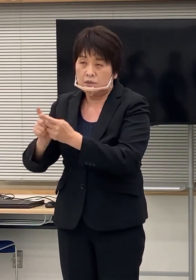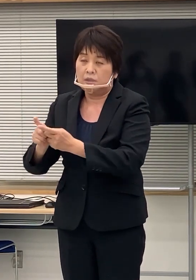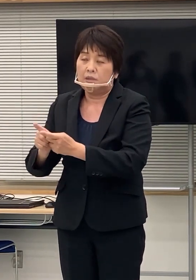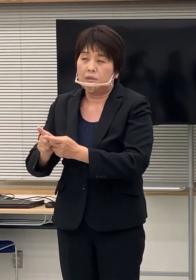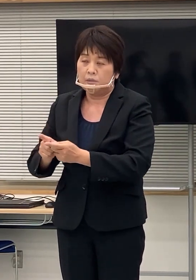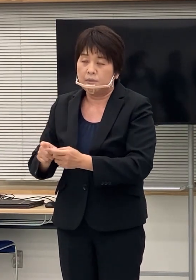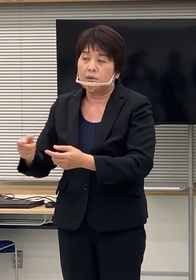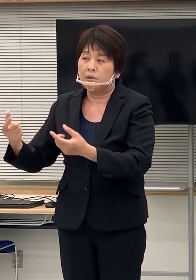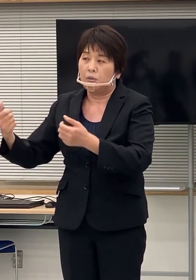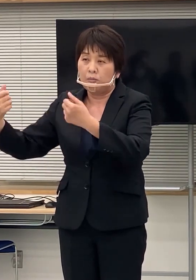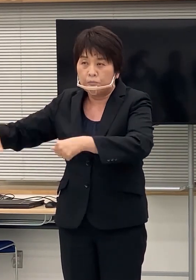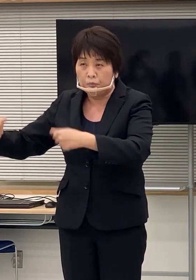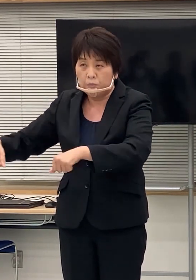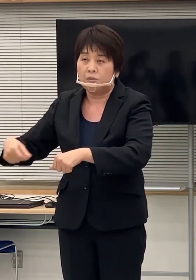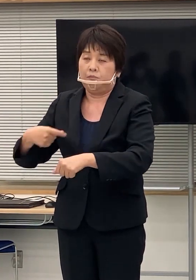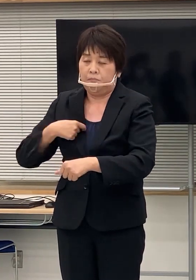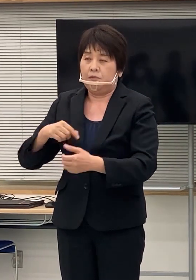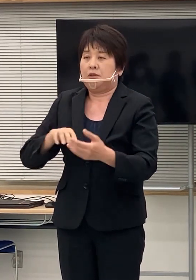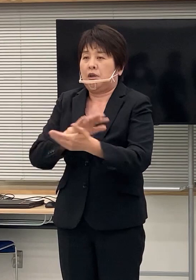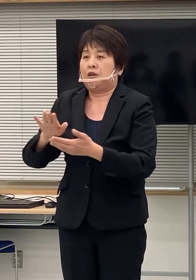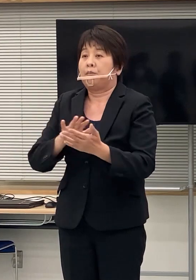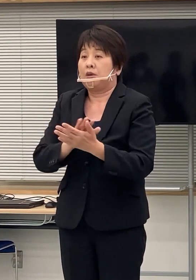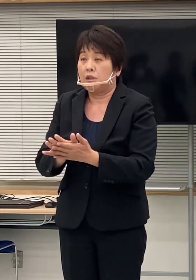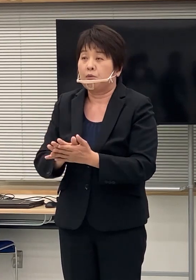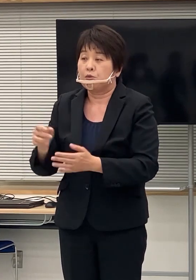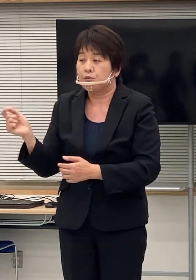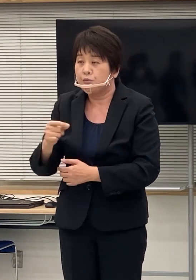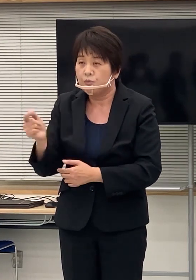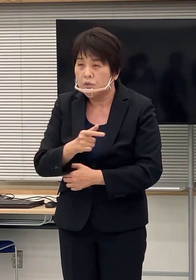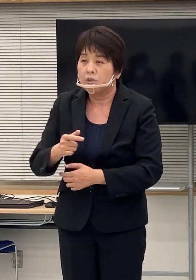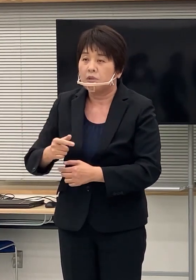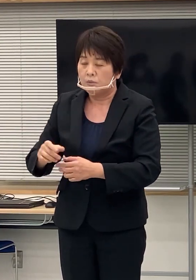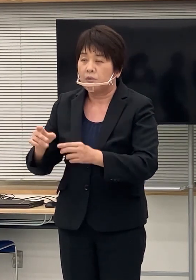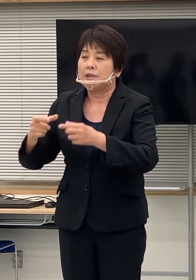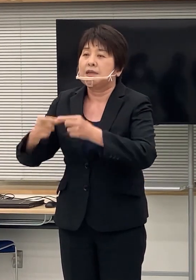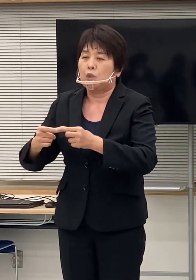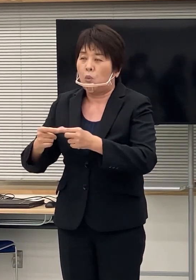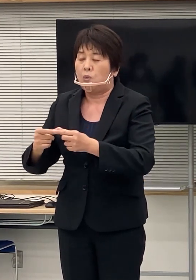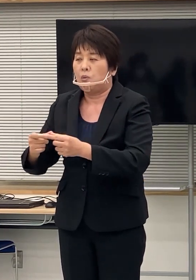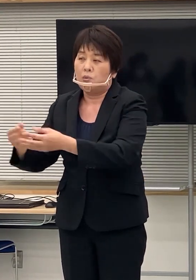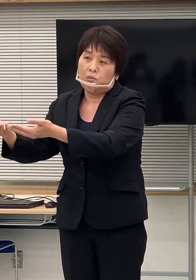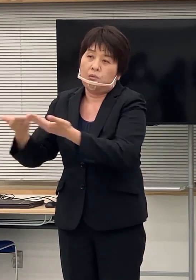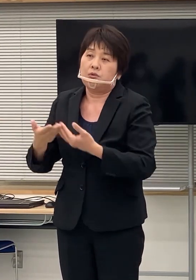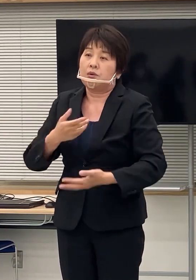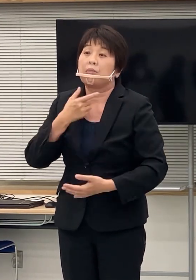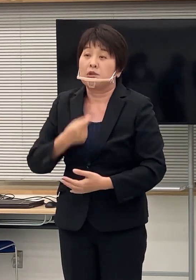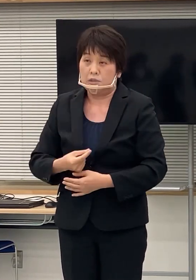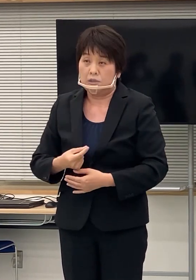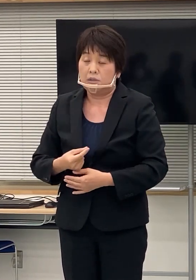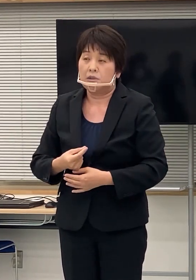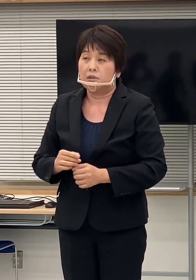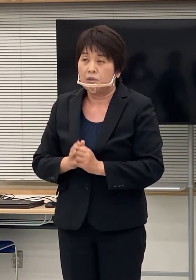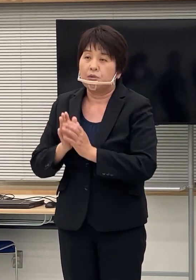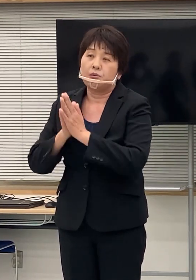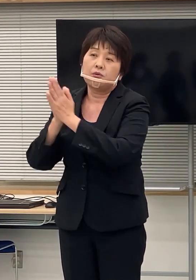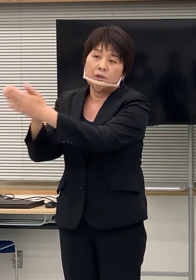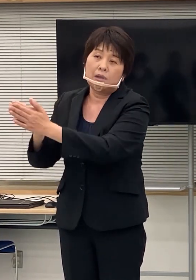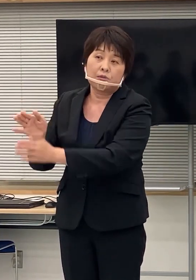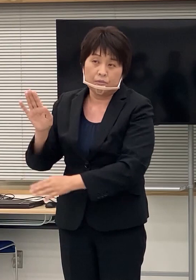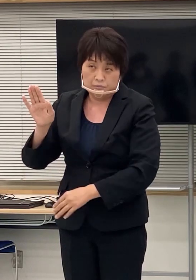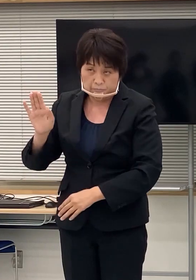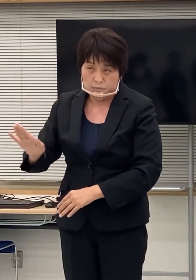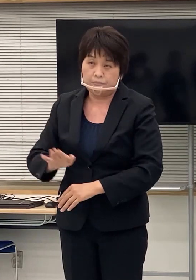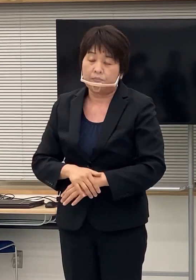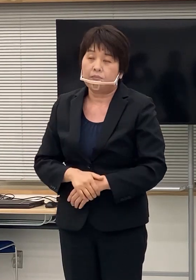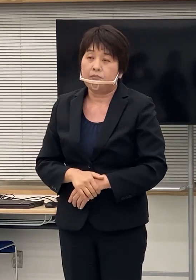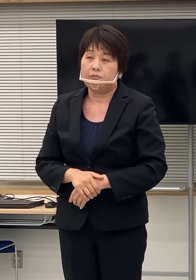と同様に埼玉県にも早急にこれを供給していただけるようお願いをさせてい